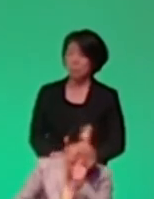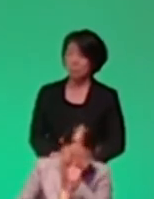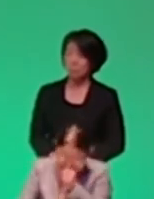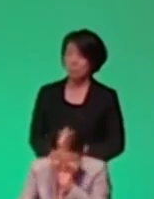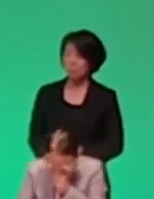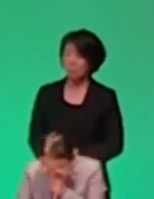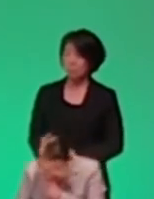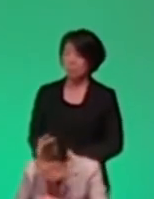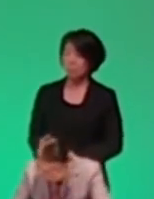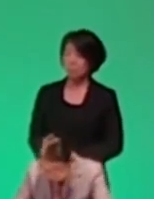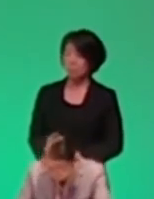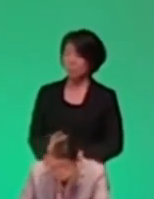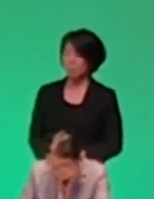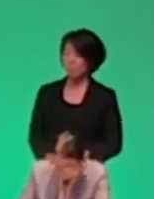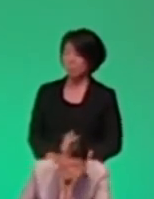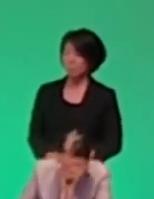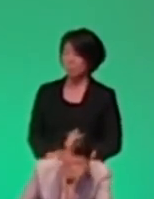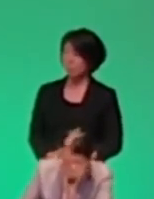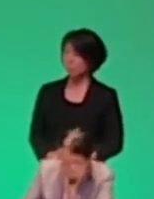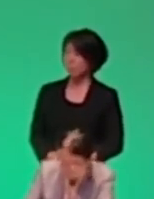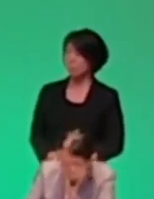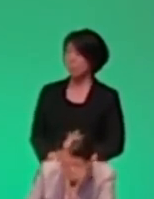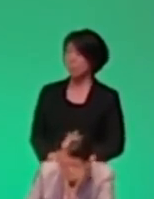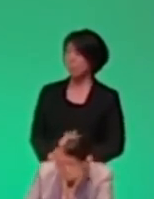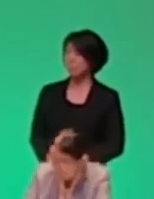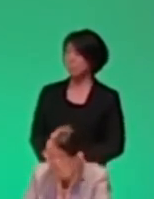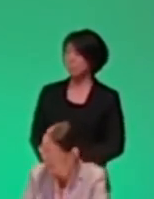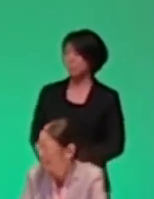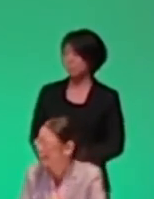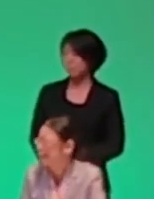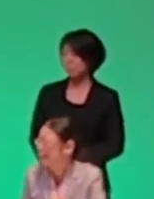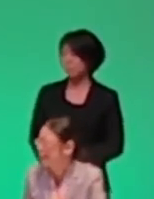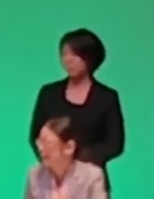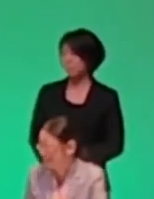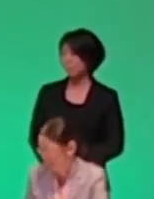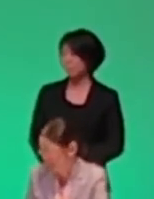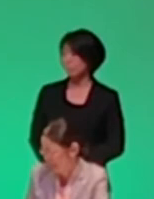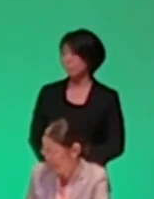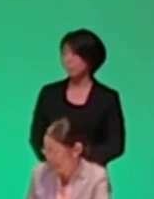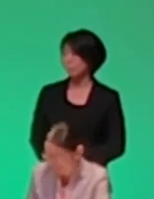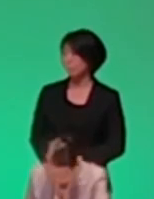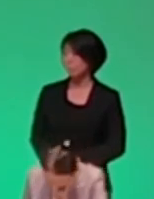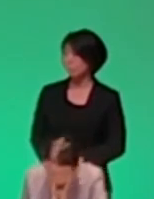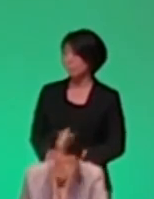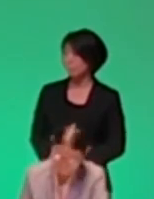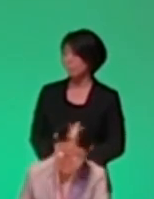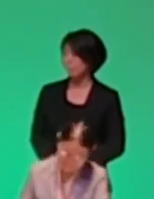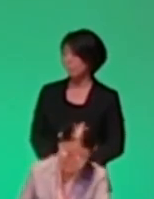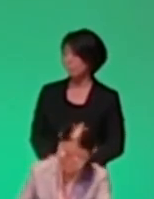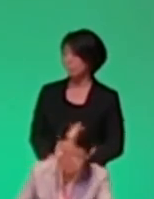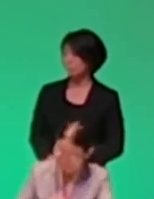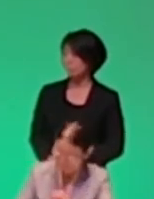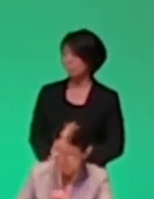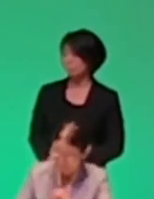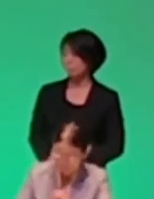って改めて今思っています。で女性のリーダー、数少ないリーダーでいらっしゃる聖子ちゃん、よろしくお願いします。